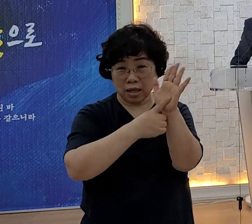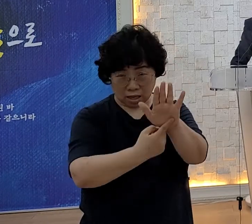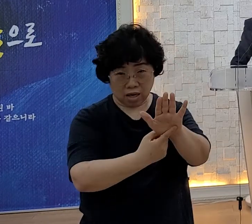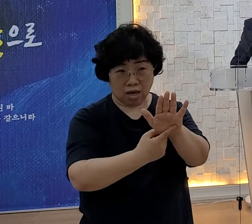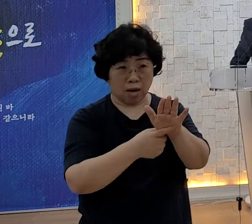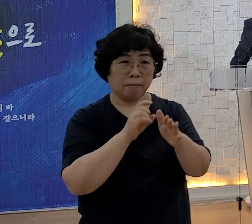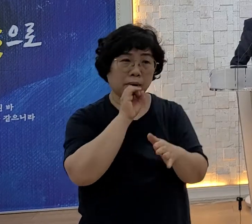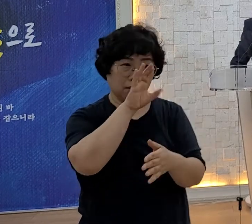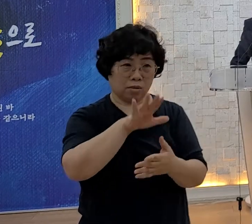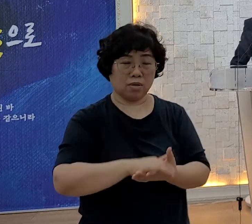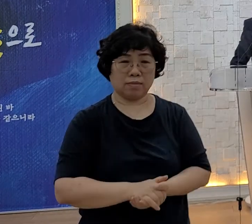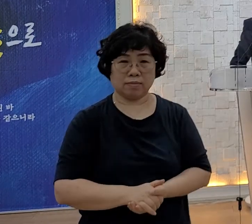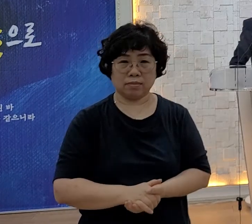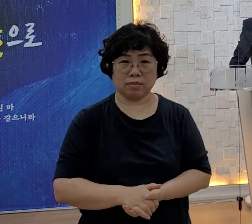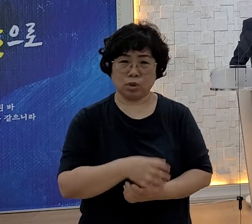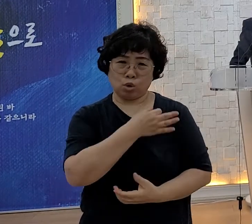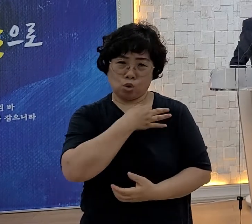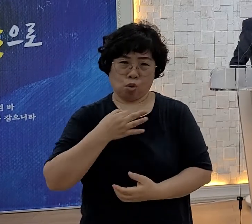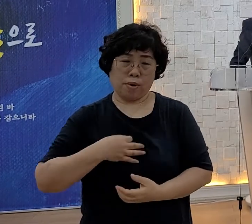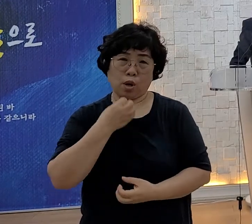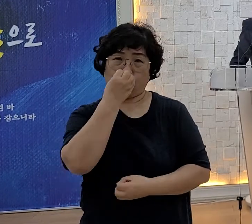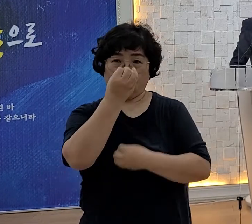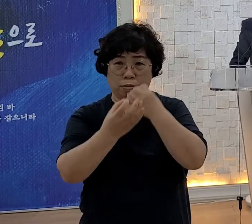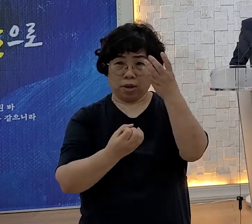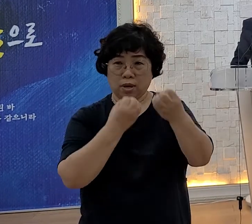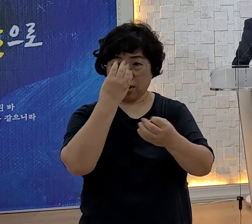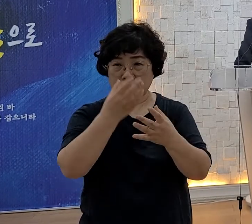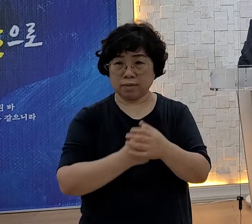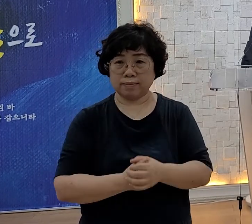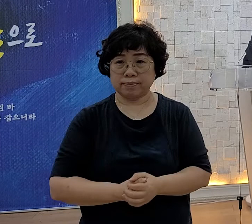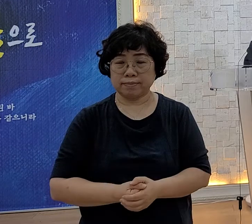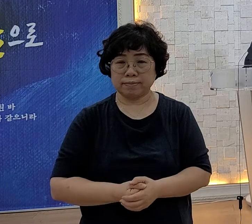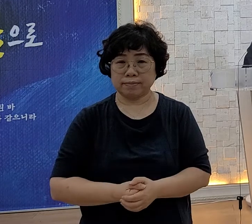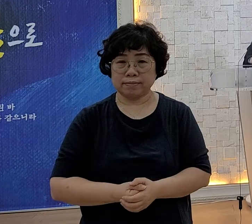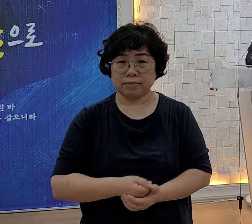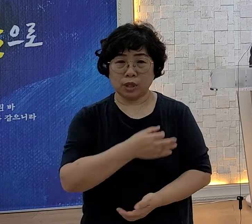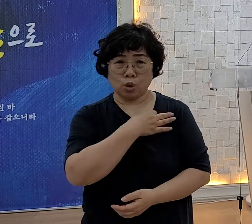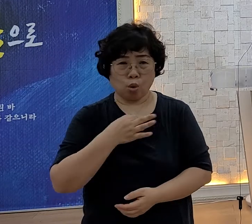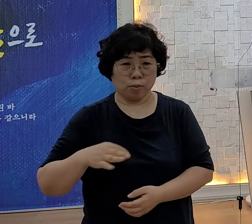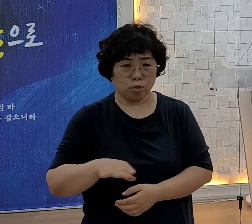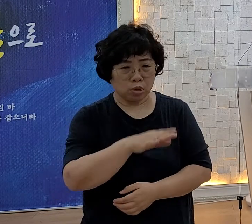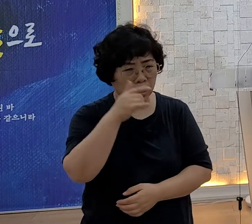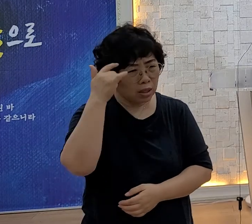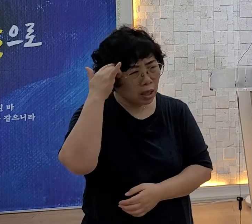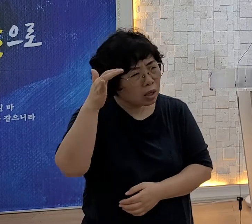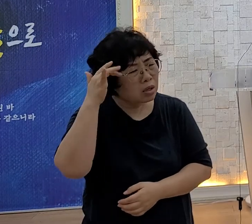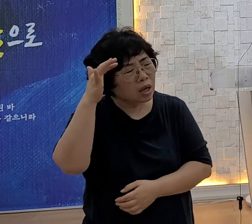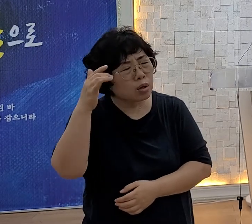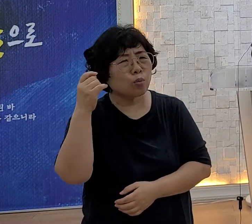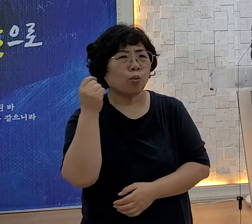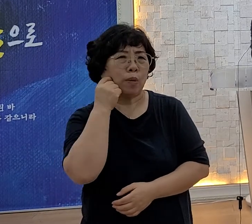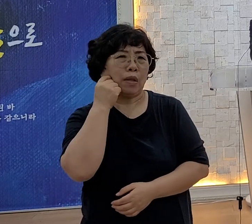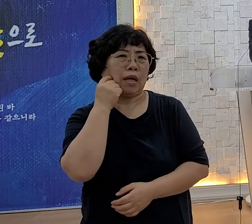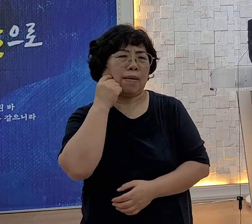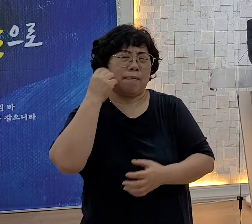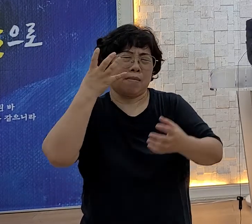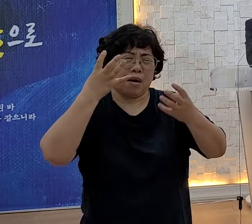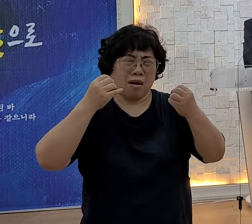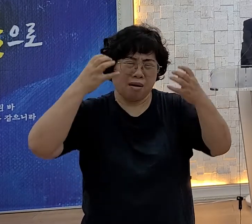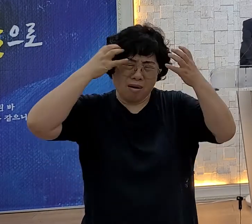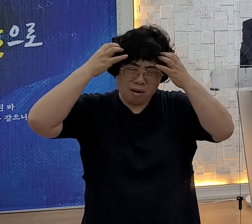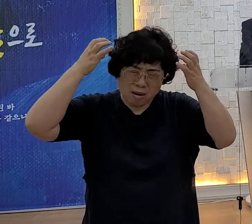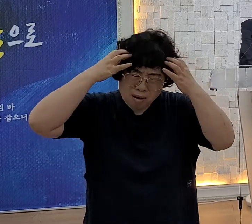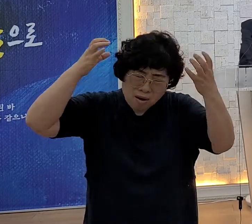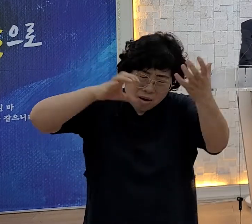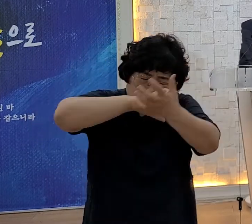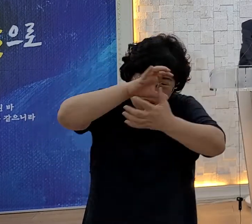아멘. 욥이 이렇게 간증했어요. 욥은 우리가 상상할 수 없는 수많은 환난을, 자기가